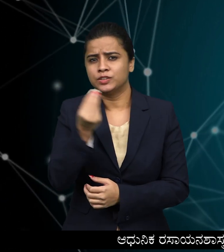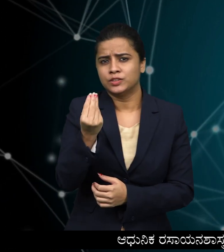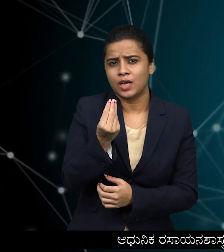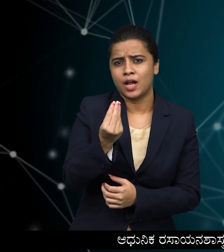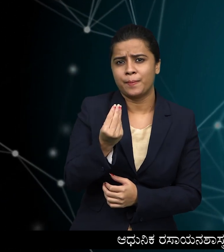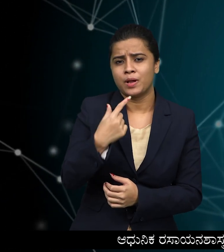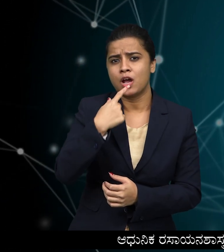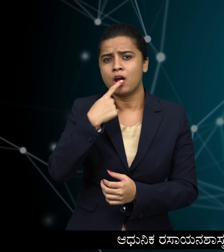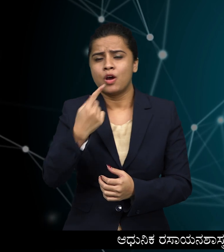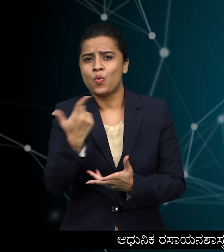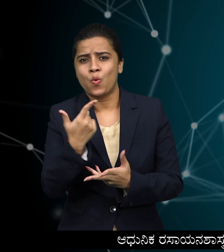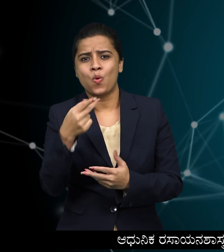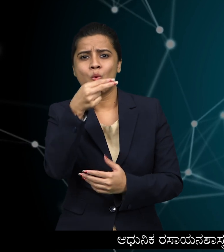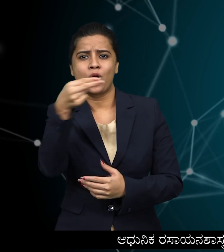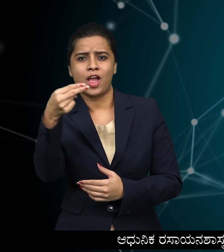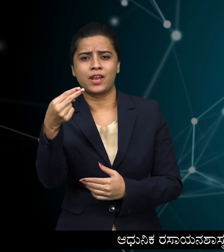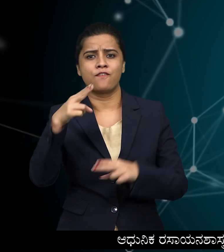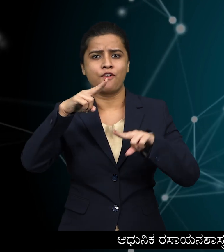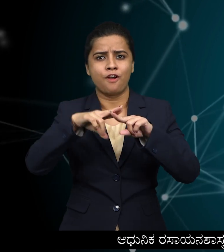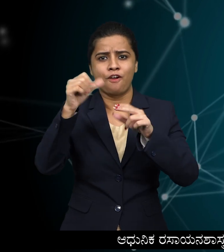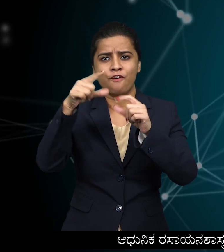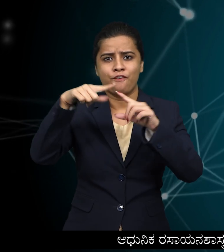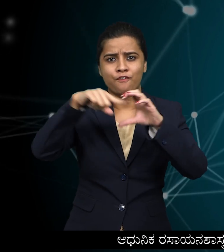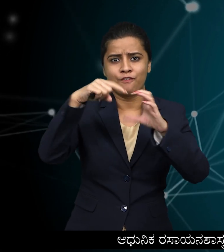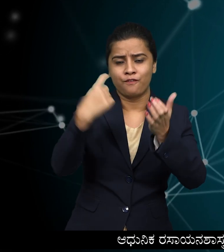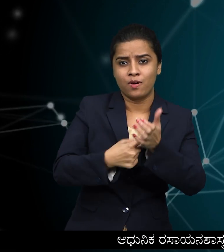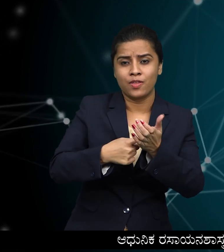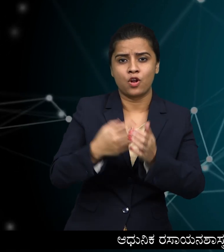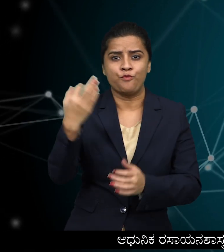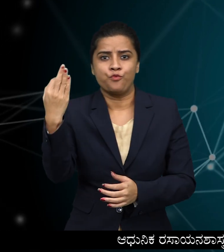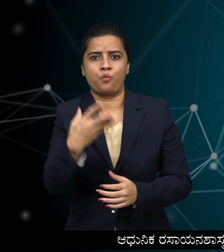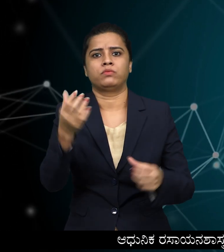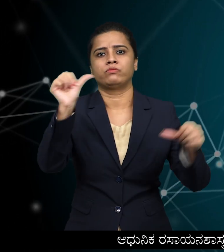ಆಧುನಿಕ ರಸಾಯನಶಾಸ್ತ್ರದ ಪಿತಾಮಹ ಎಂದು ಕರೆಯುತ್ತಾರೆ.